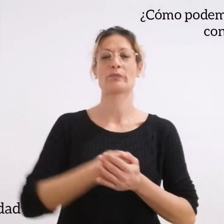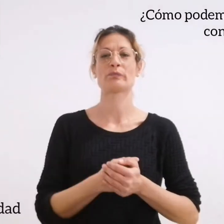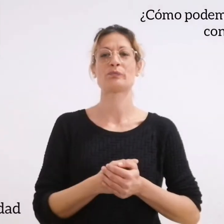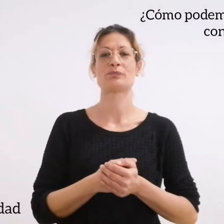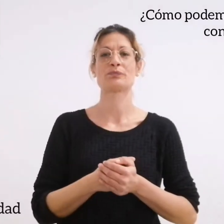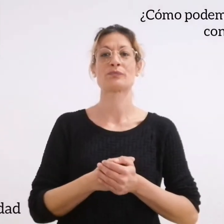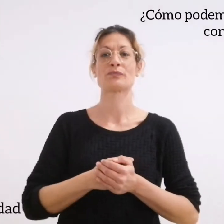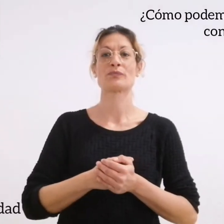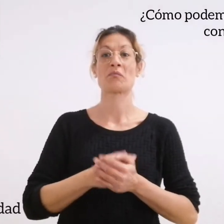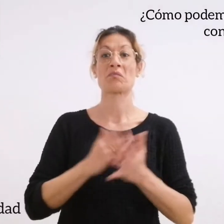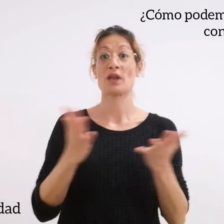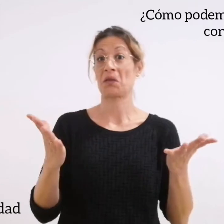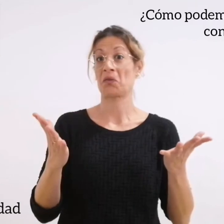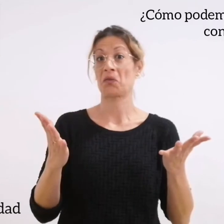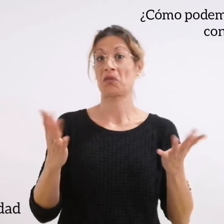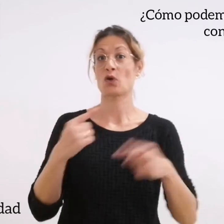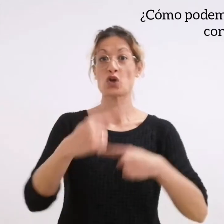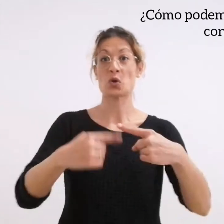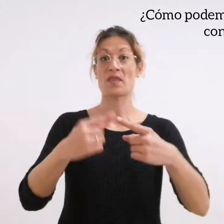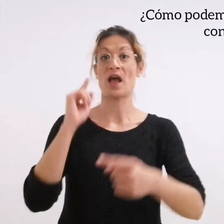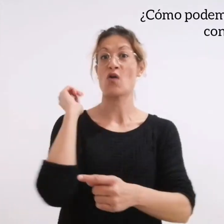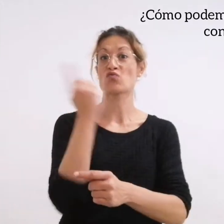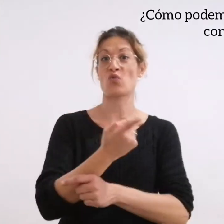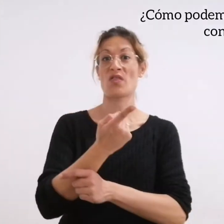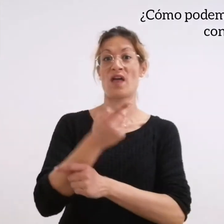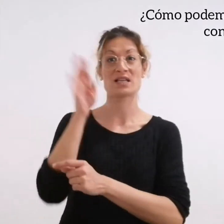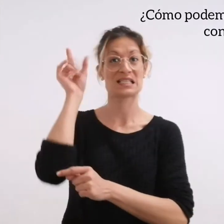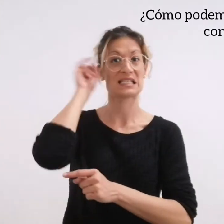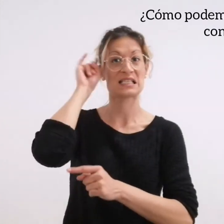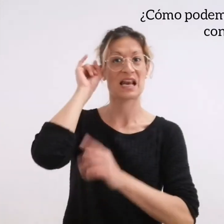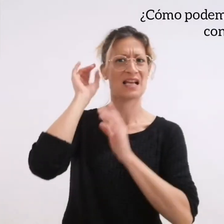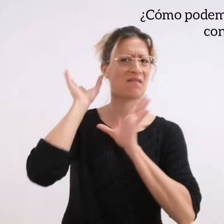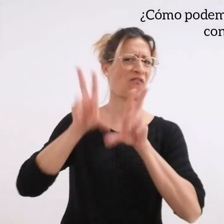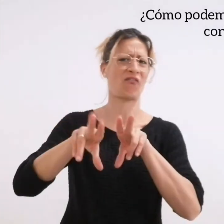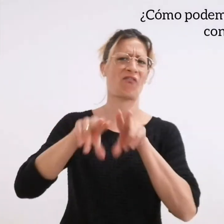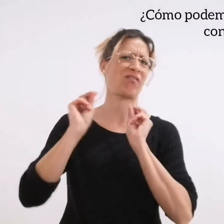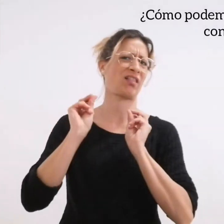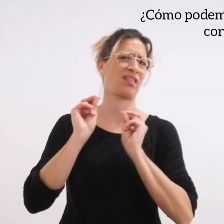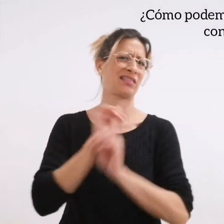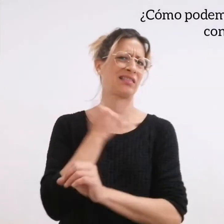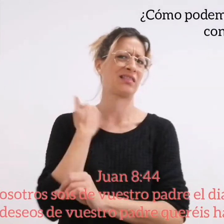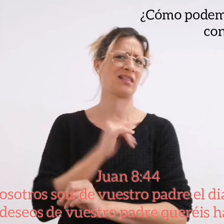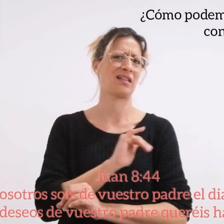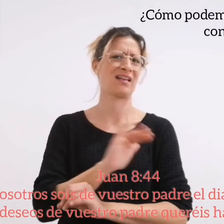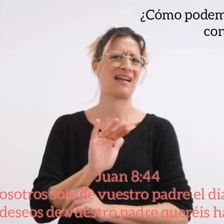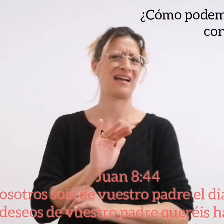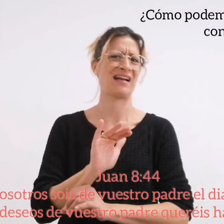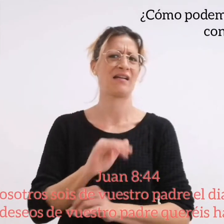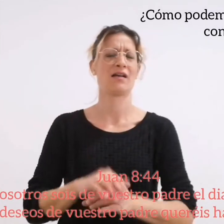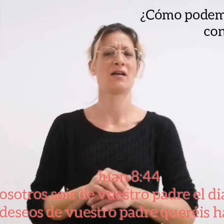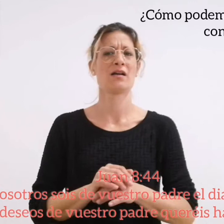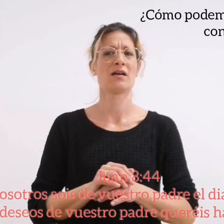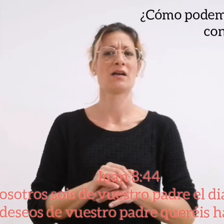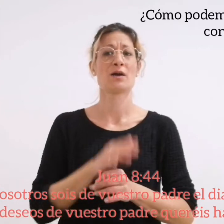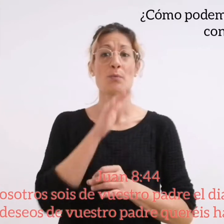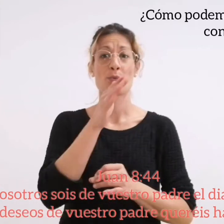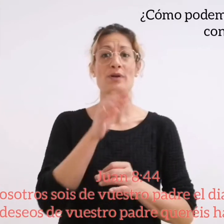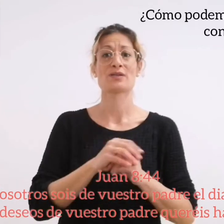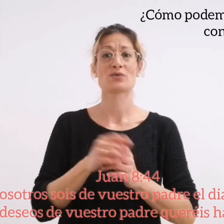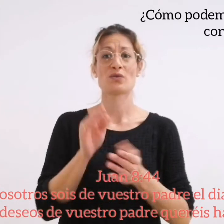de Satanás. Porque separados de Dios, como dice en Juan 8:44, vosotros sois de vuestro padre el diablo y los deseos